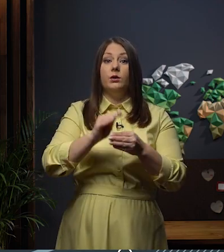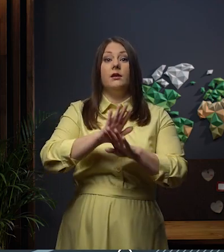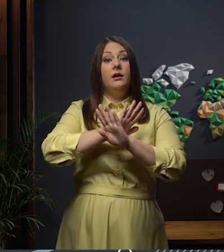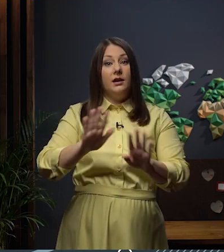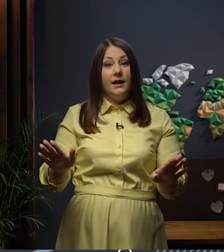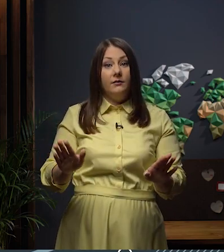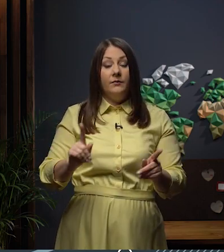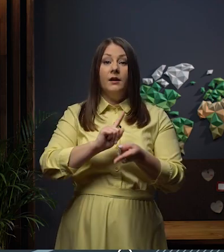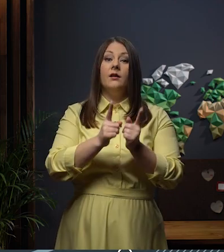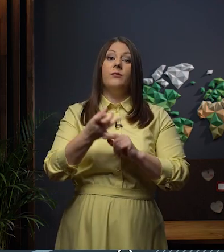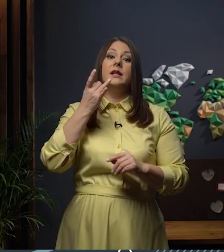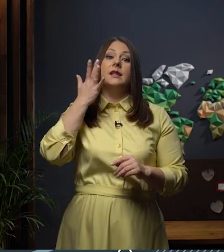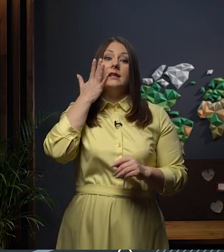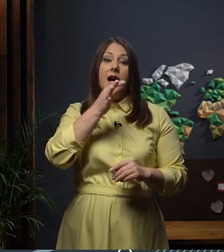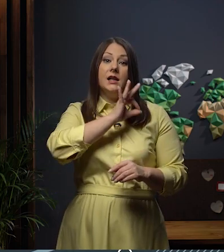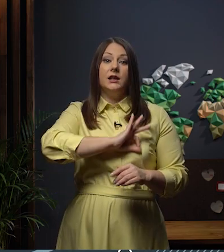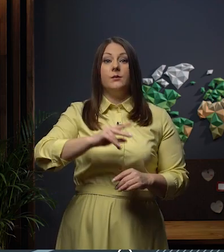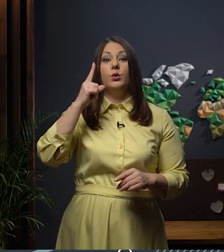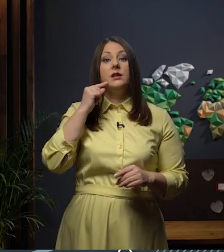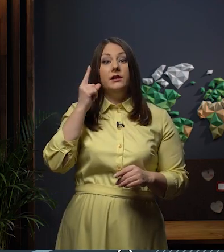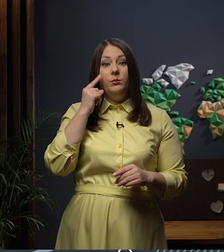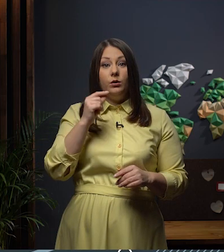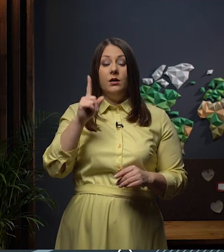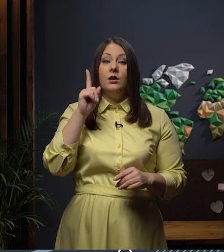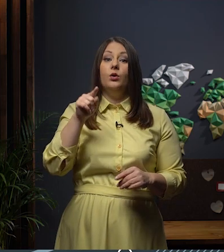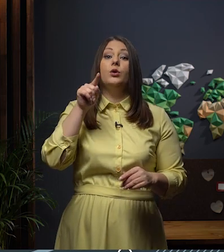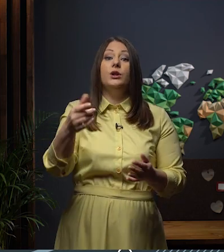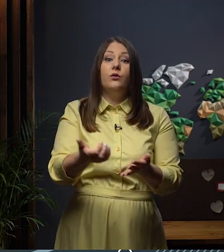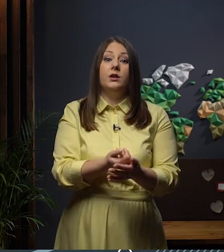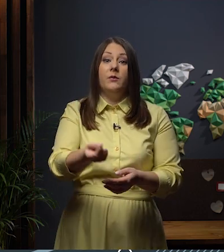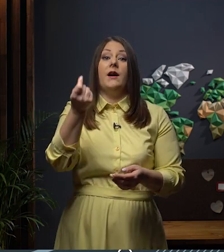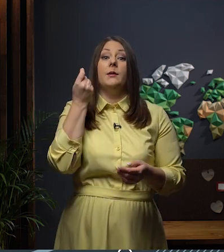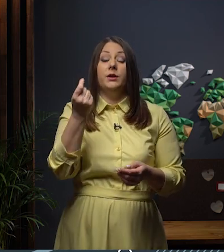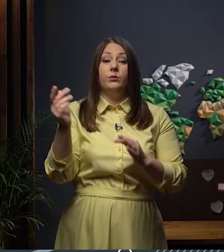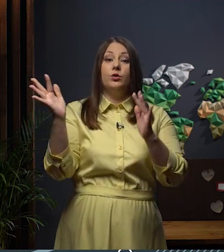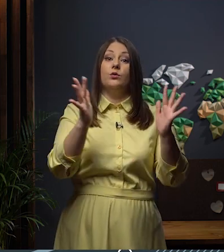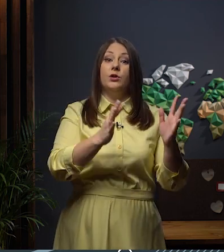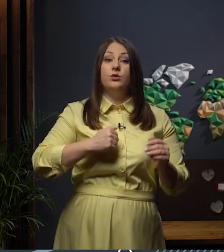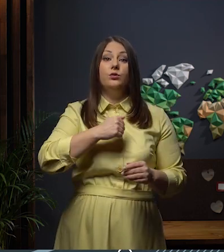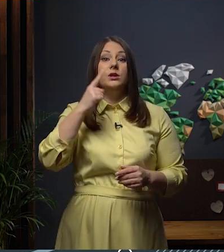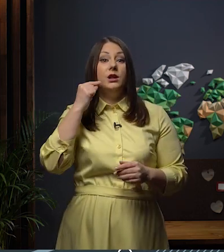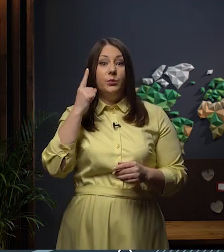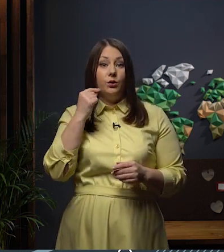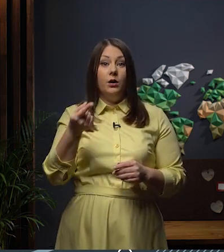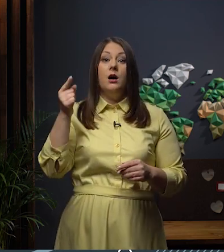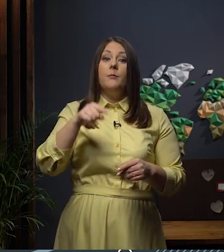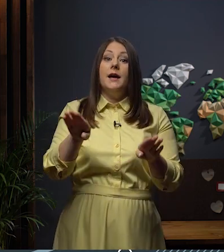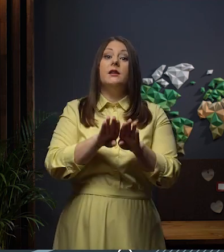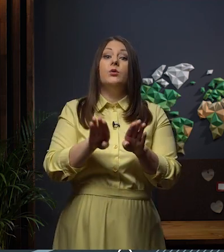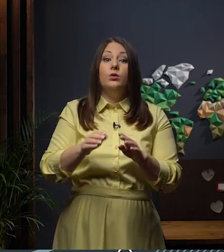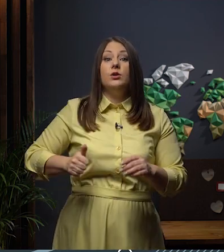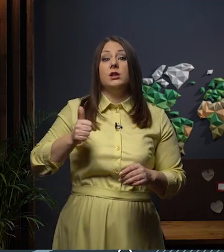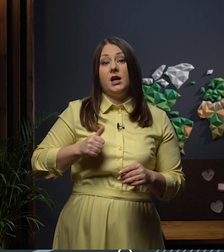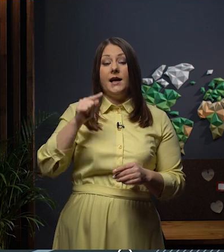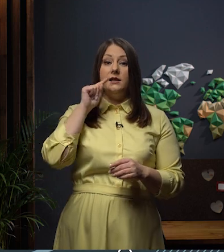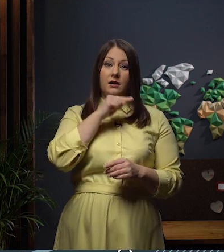повседневные блюда не клали. Вместо сахара использовали мед, но и его добывали понемножку в лесу у диких пчел,